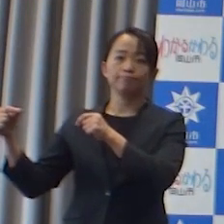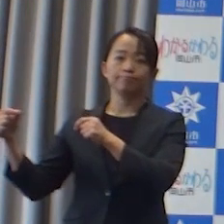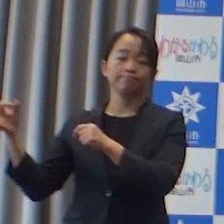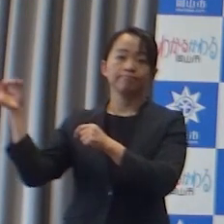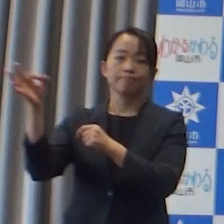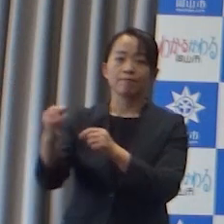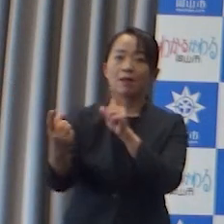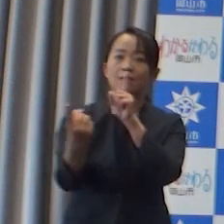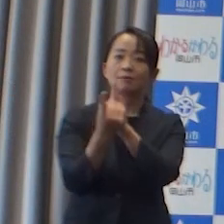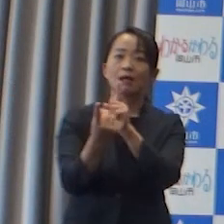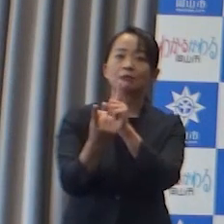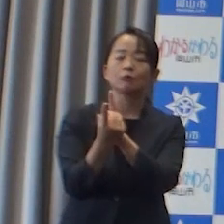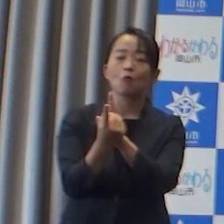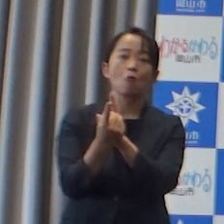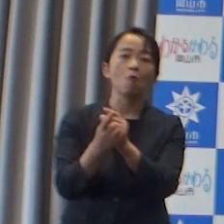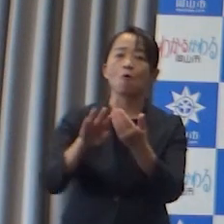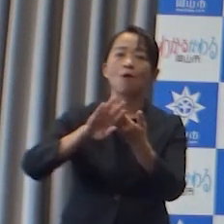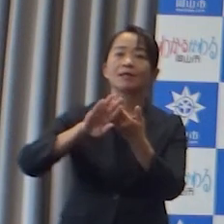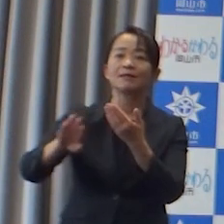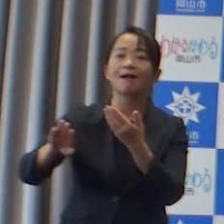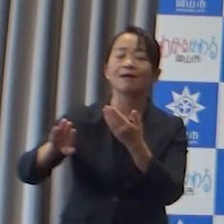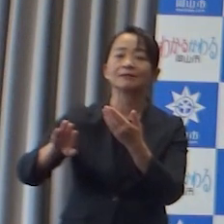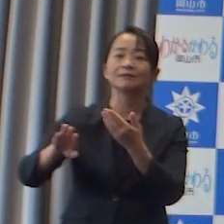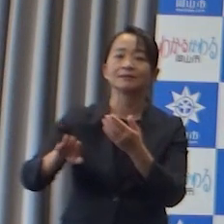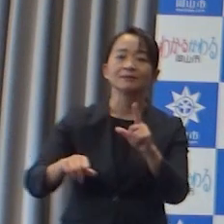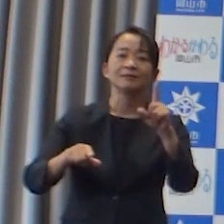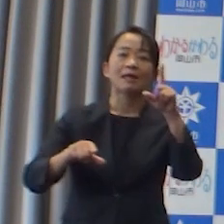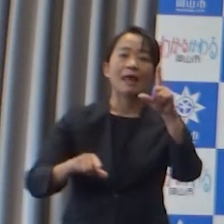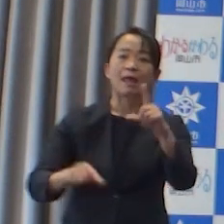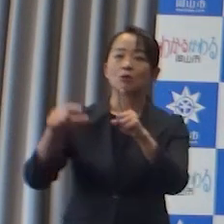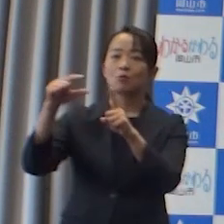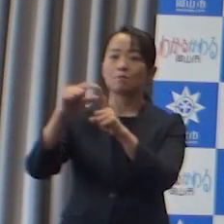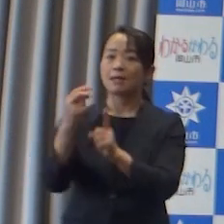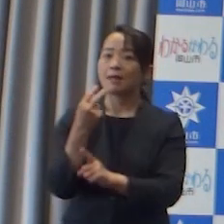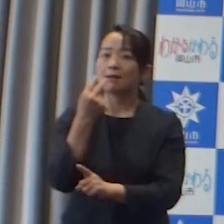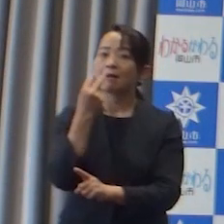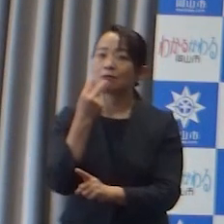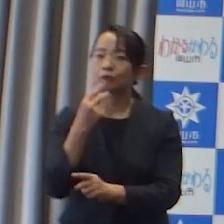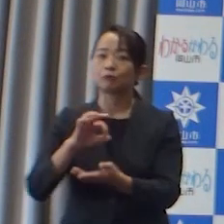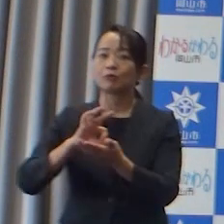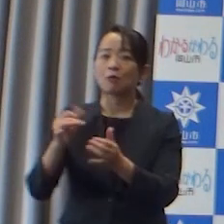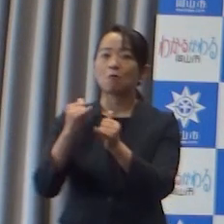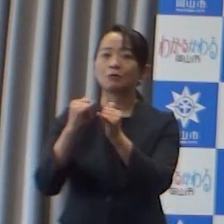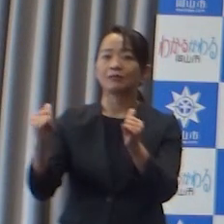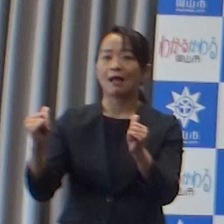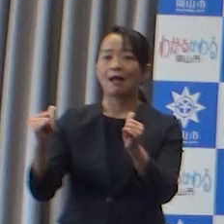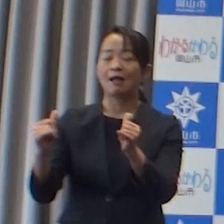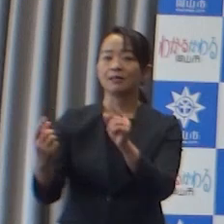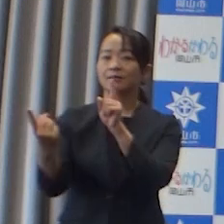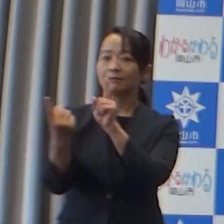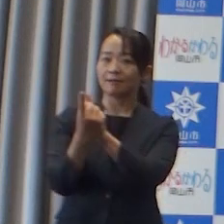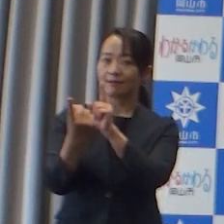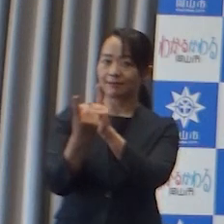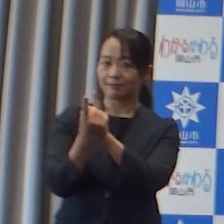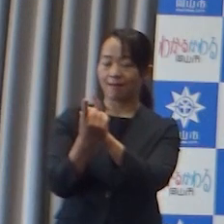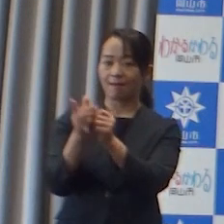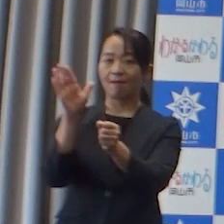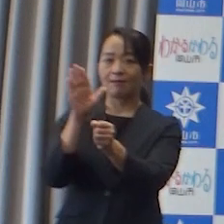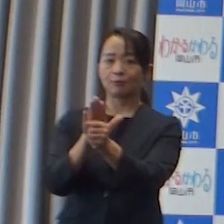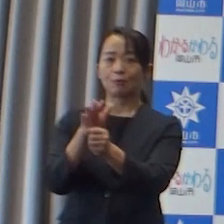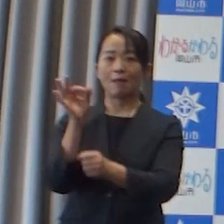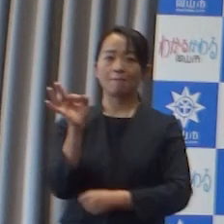対象となっていない LP ガスの利用者に対して助成を行うものであります